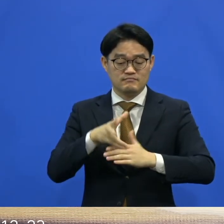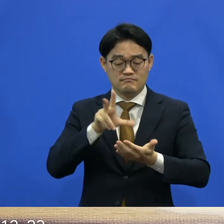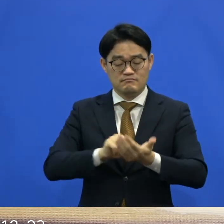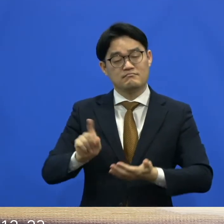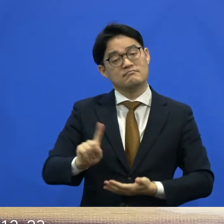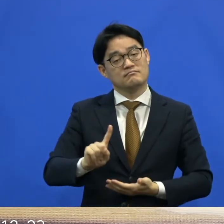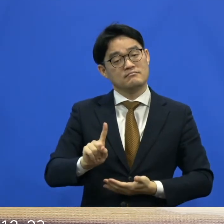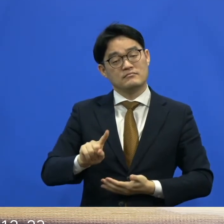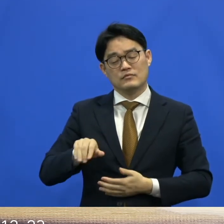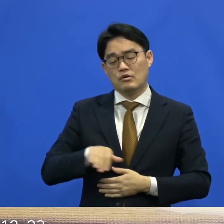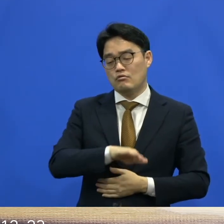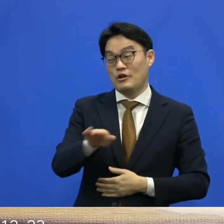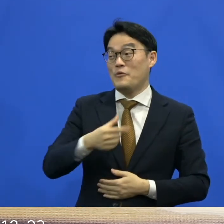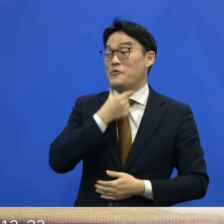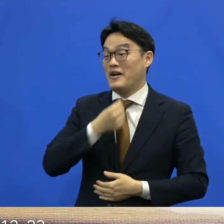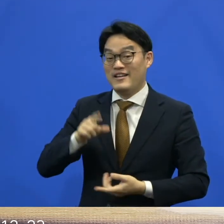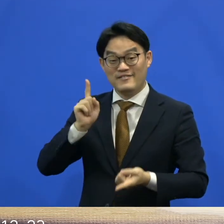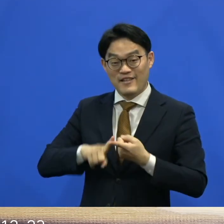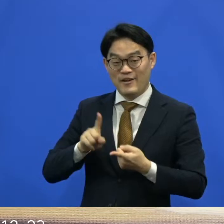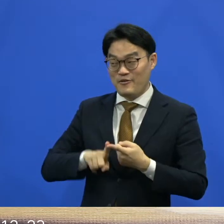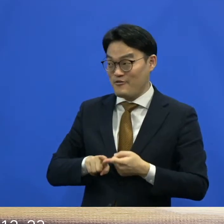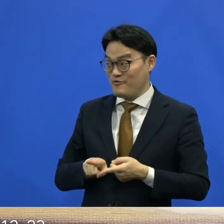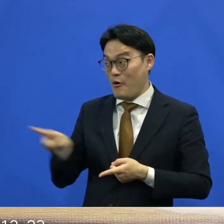하나님이 인도하시는 분이 아니라는 거예요.